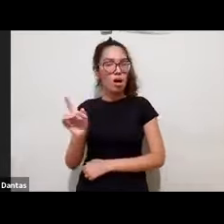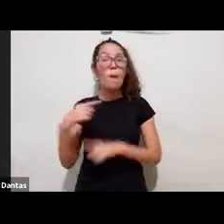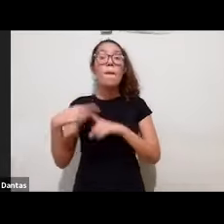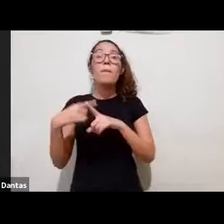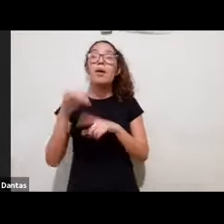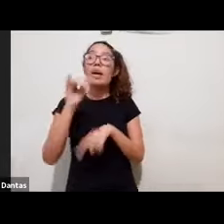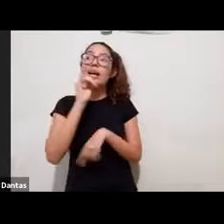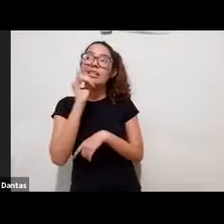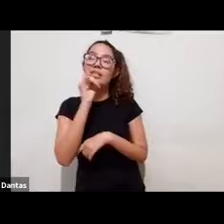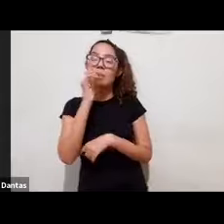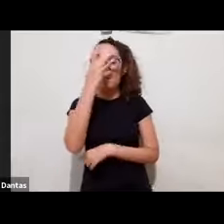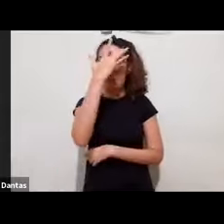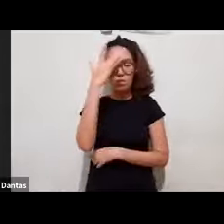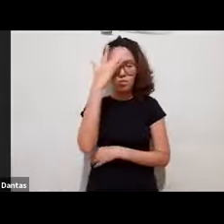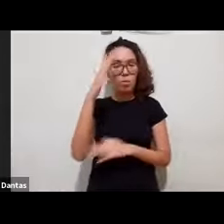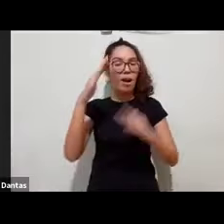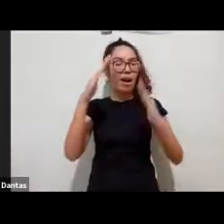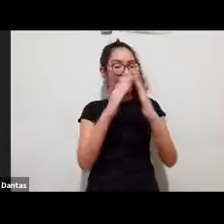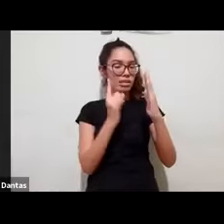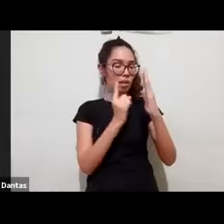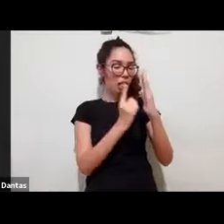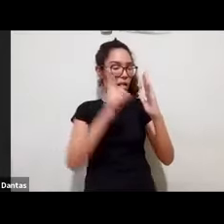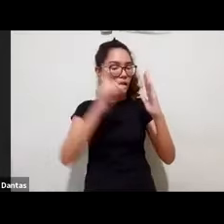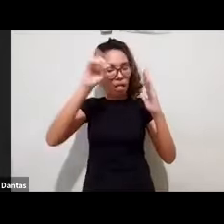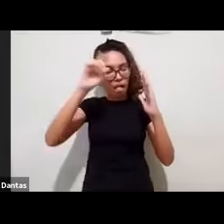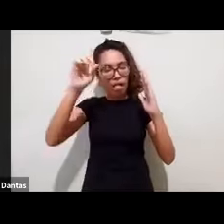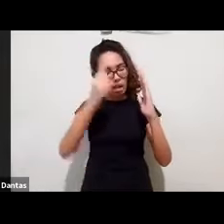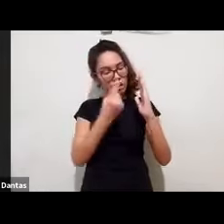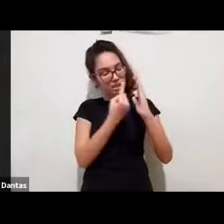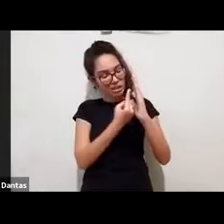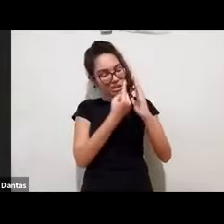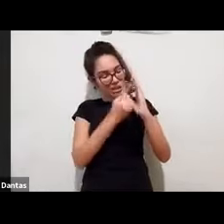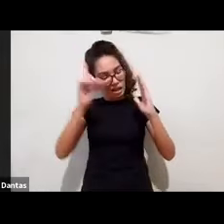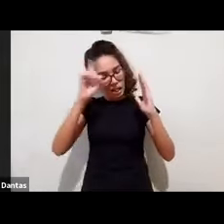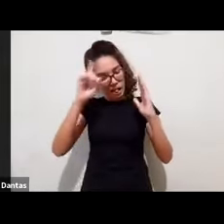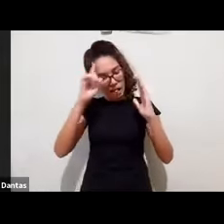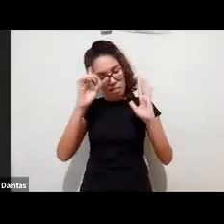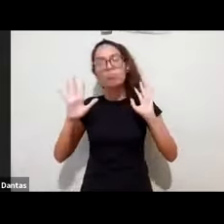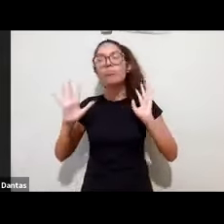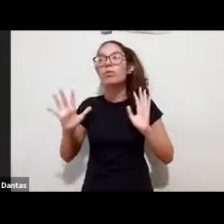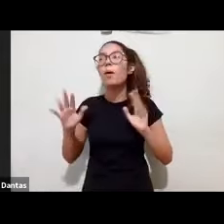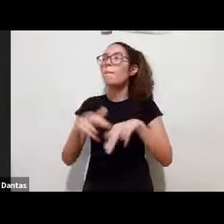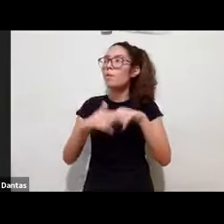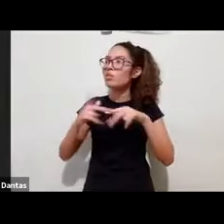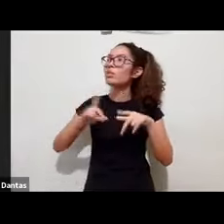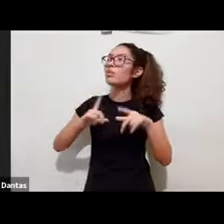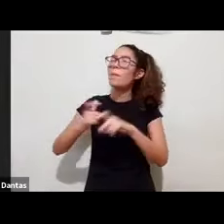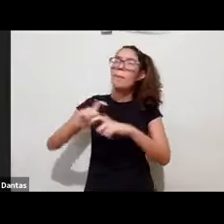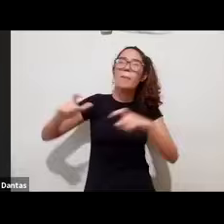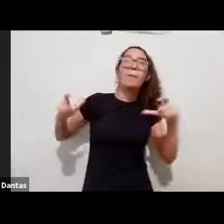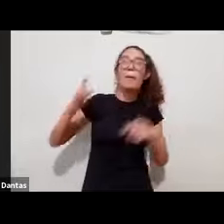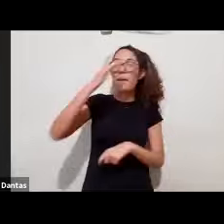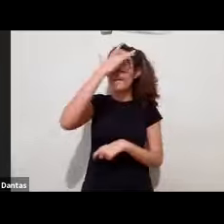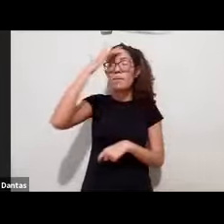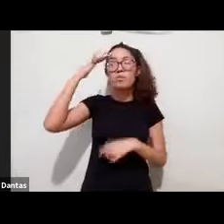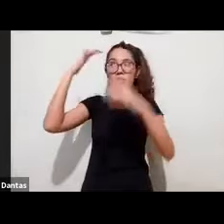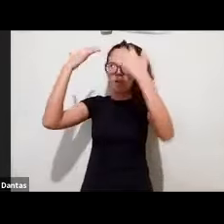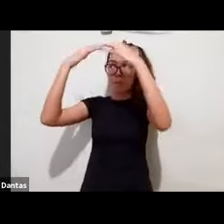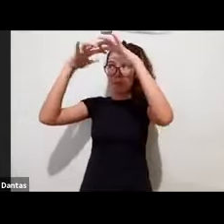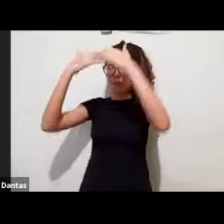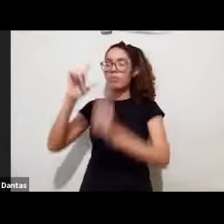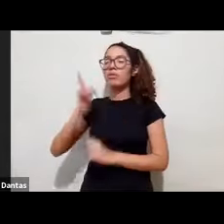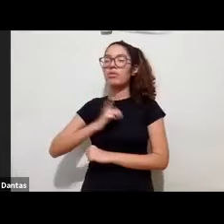conforme a pandemia começa a se estabilizar, né? E é isso que a gente já previa, né? Que a saúde mental ela vai